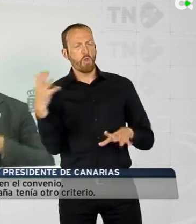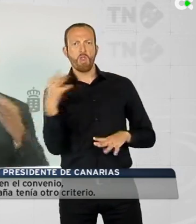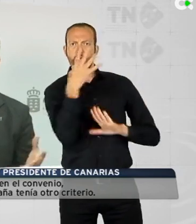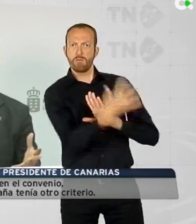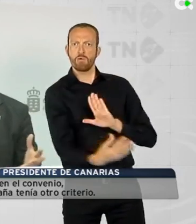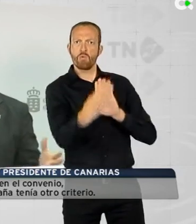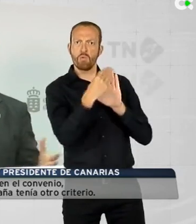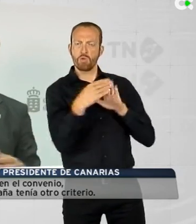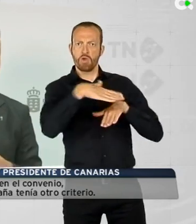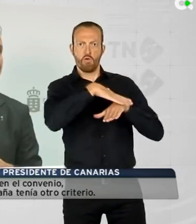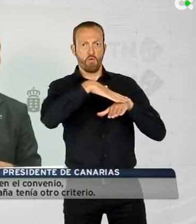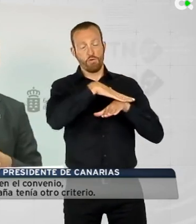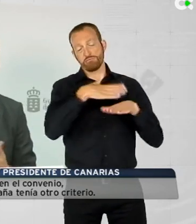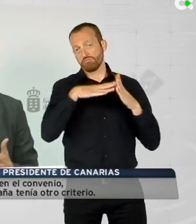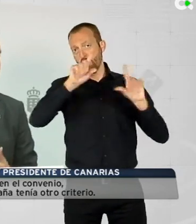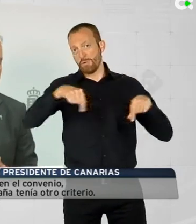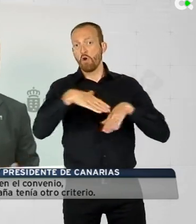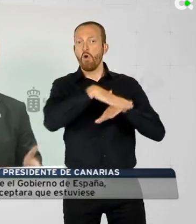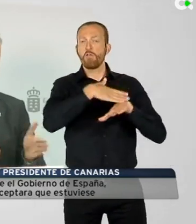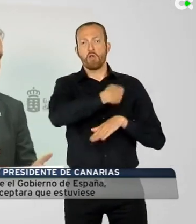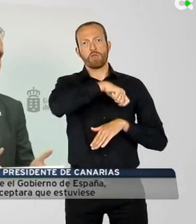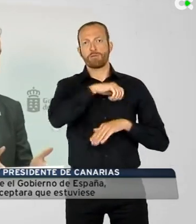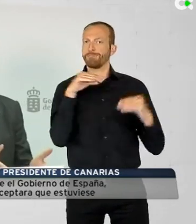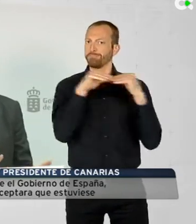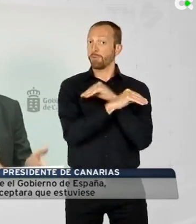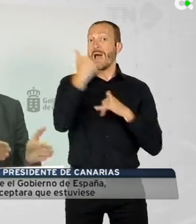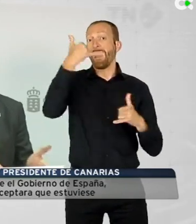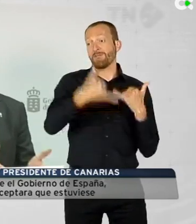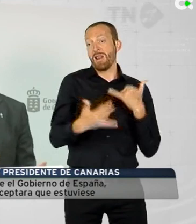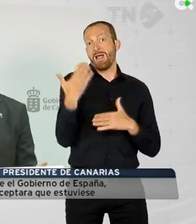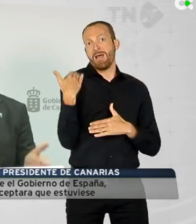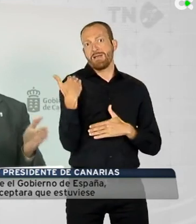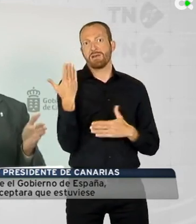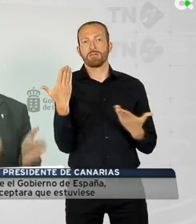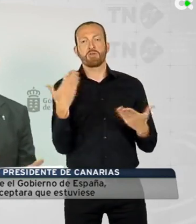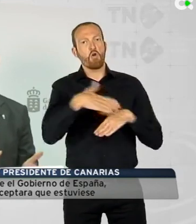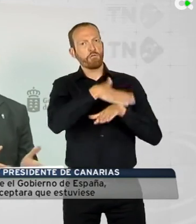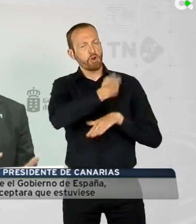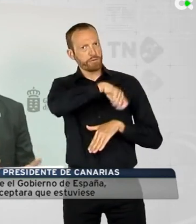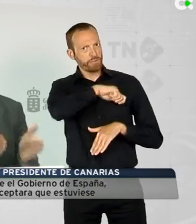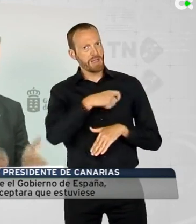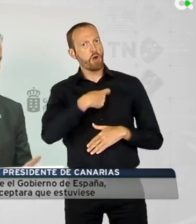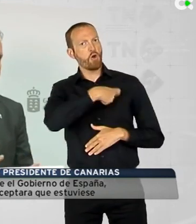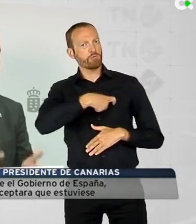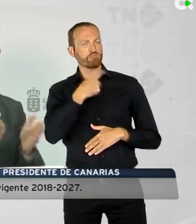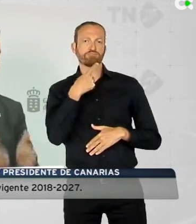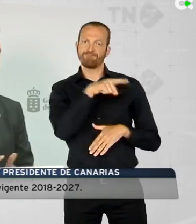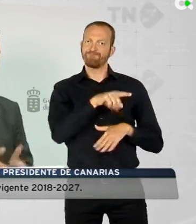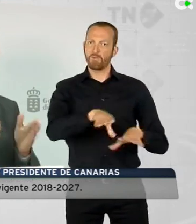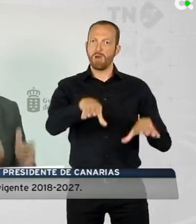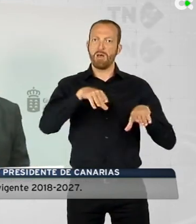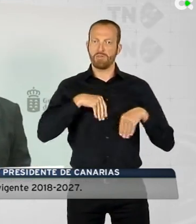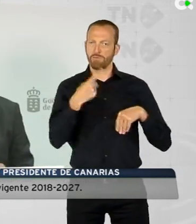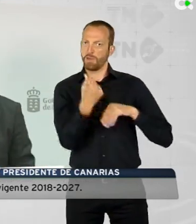convenio, el gobierno de España tenía otro criterio. Ayer conseguimos que el gobierno de España en esa comisión aceptara que